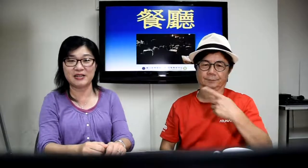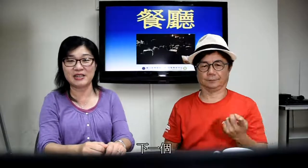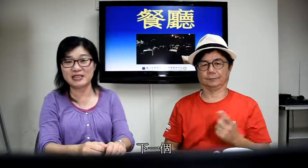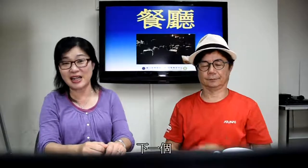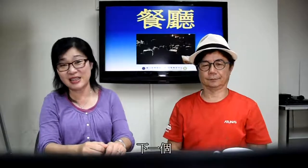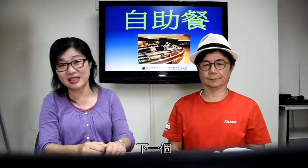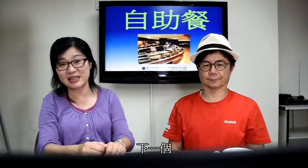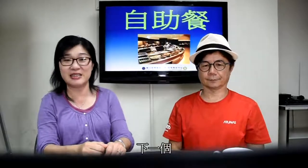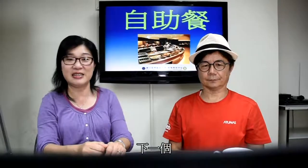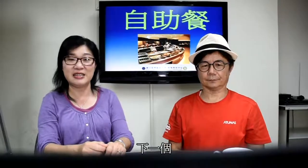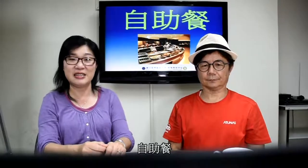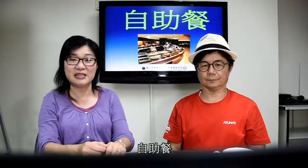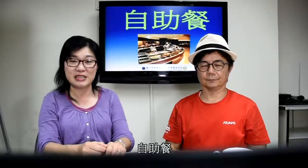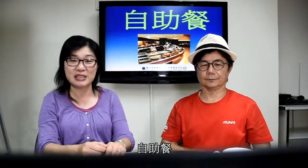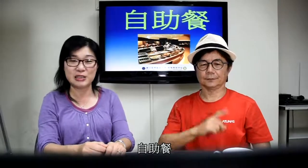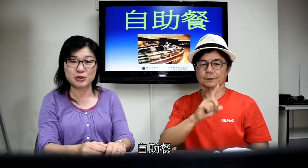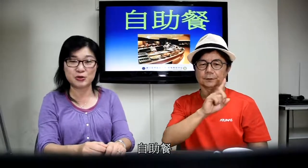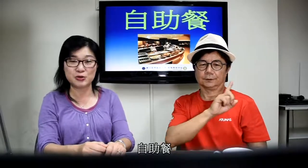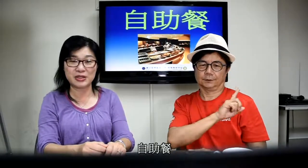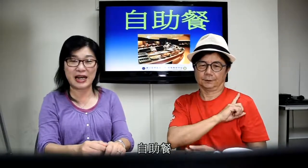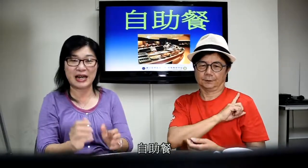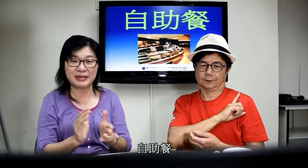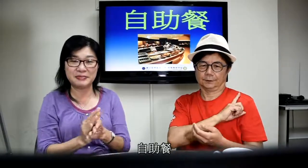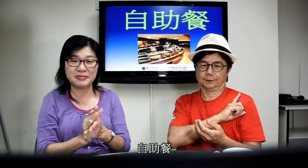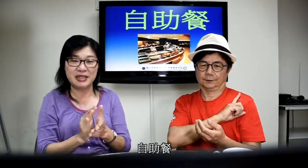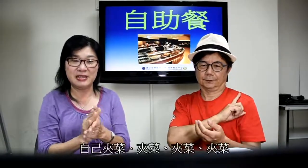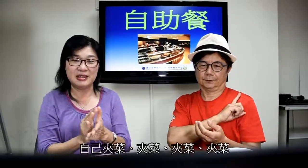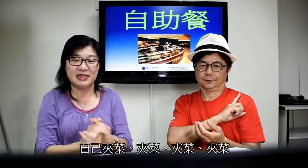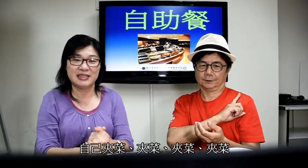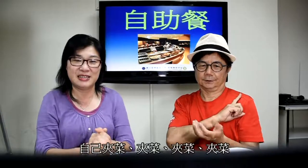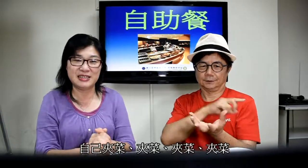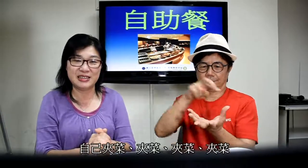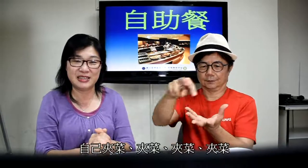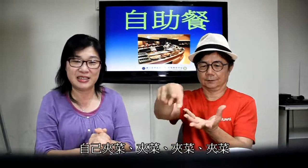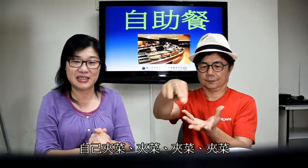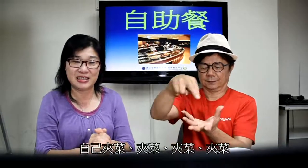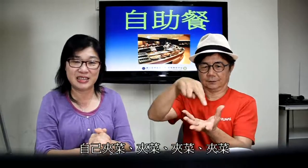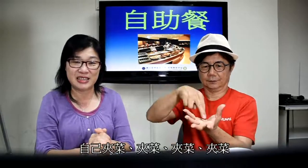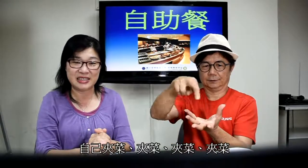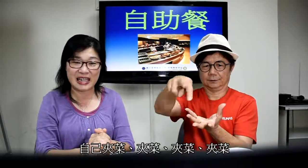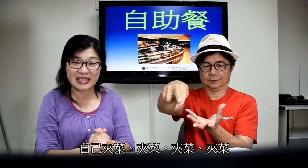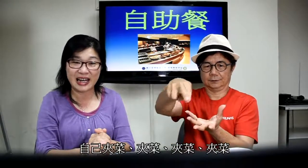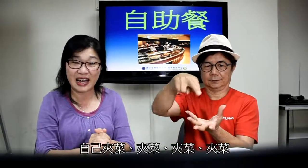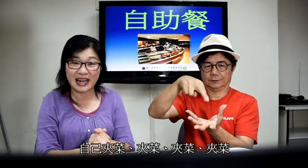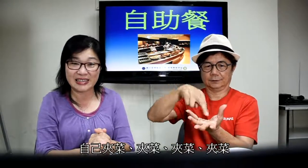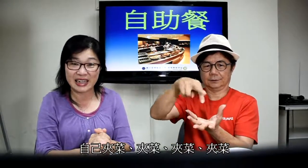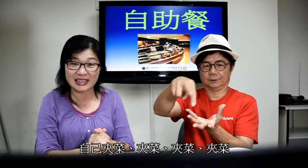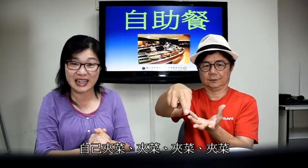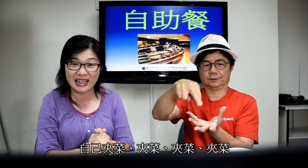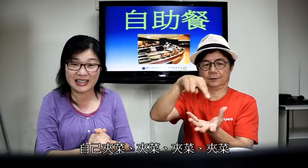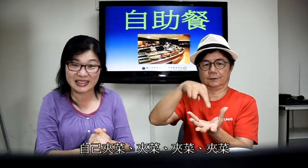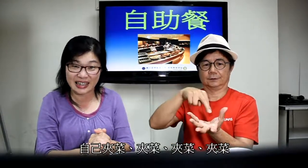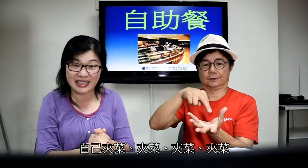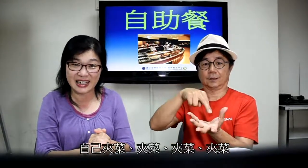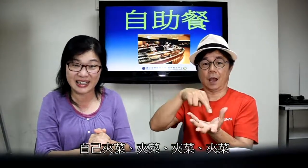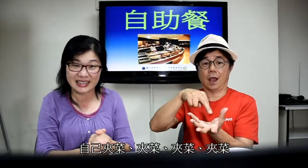下一个自助餐，自己夹菜，夹菜，夹菜，夹